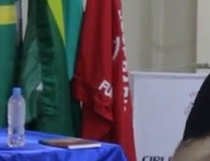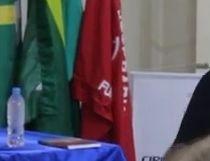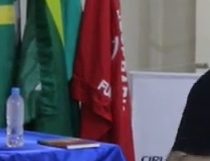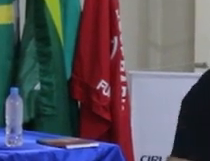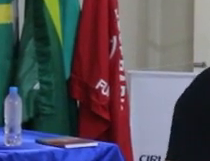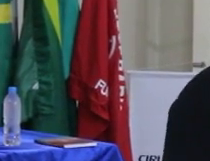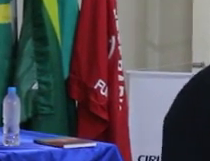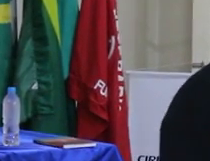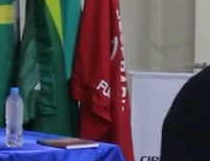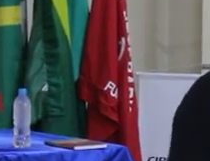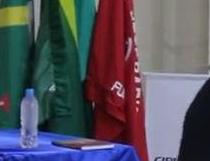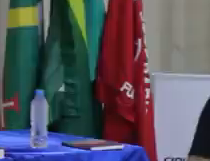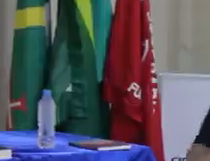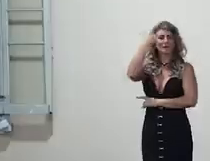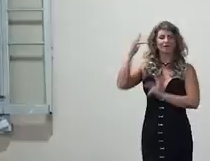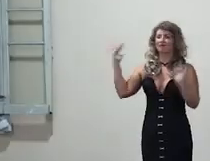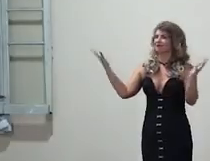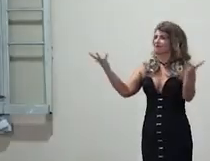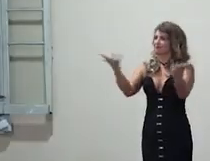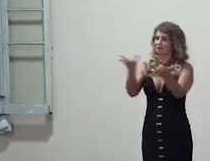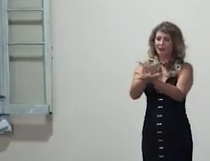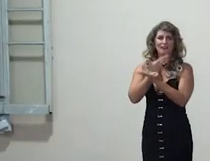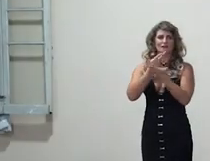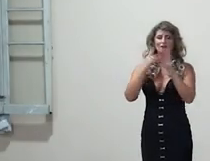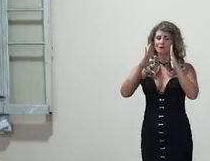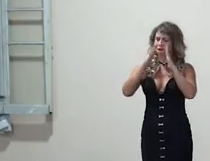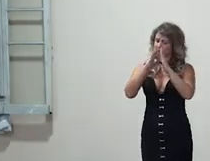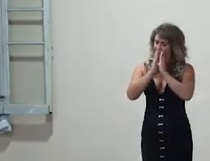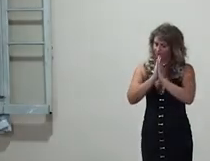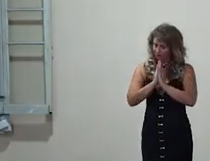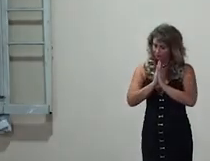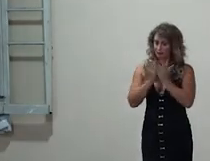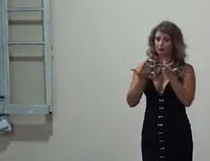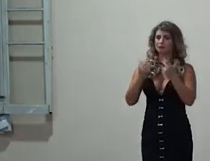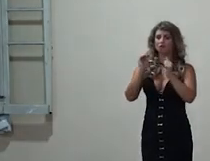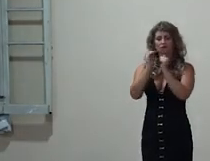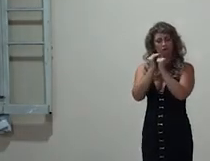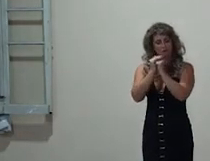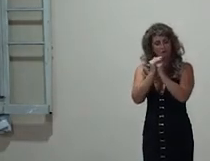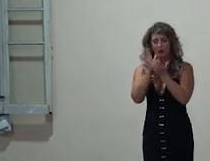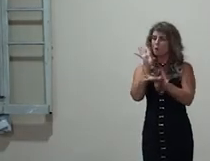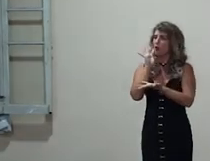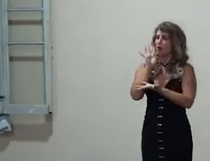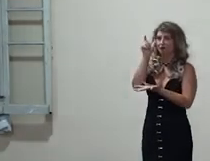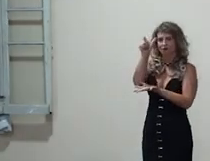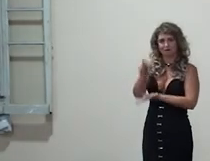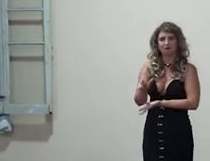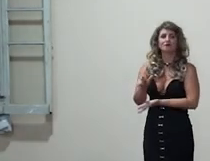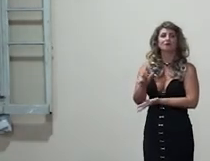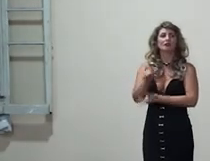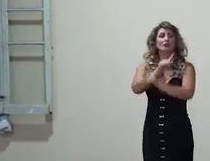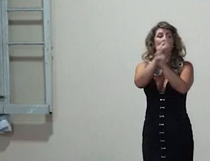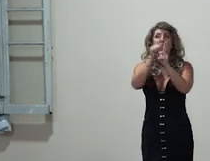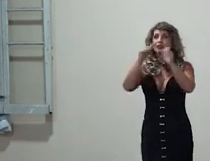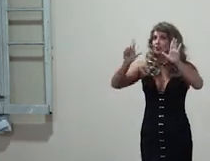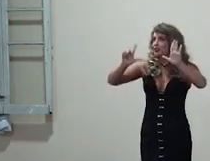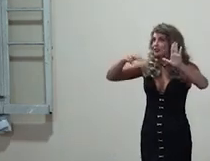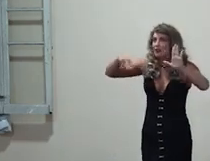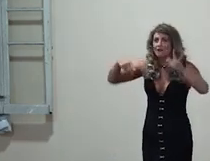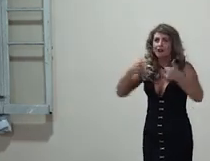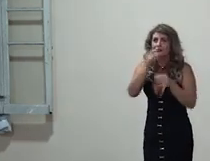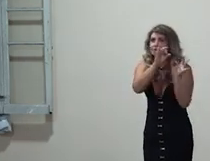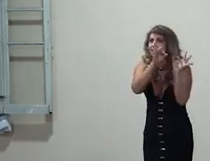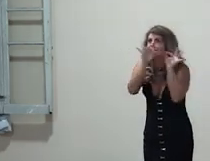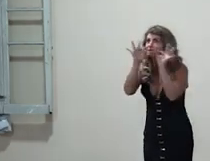uma pessoa espetacular, assim, muito de igreja, muito bacana ela. E noveleira,